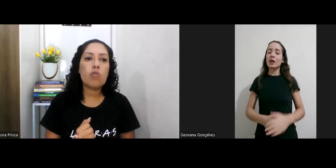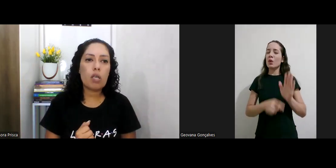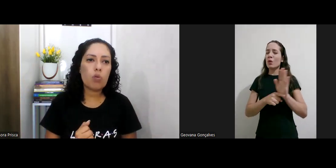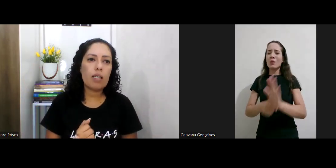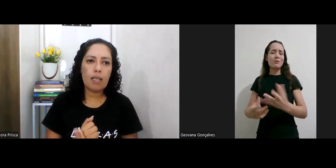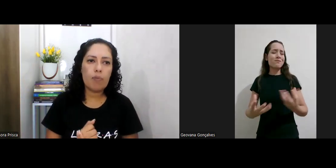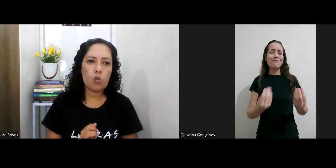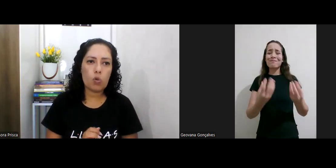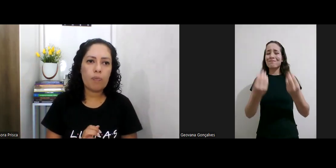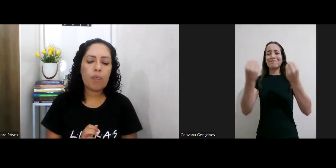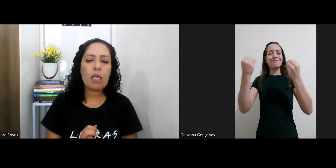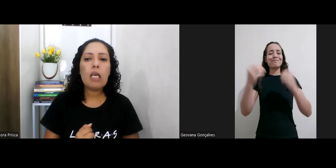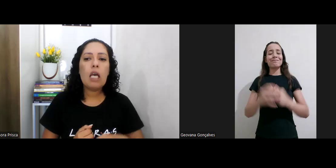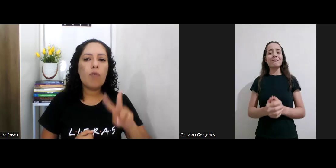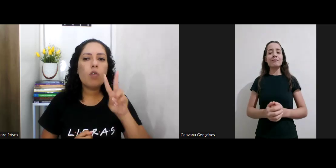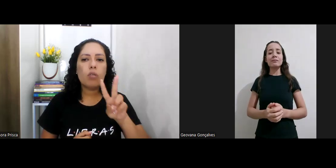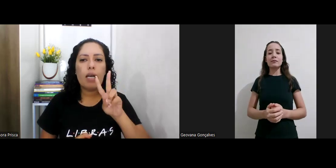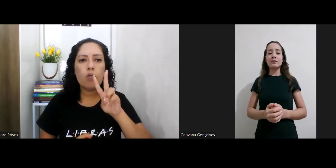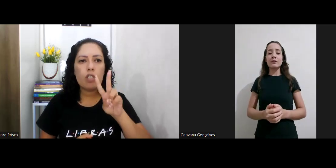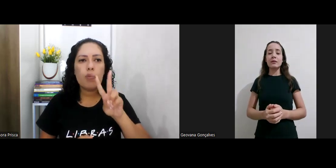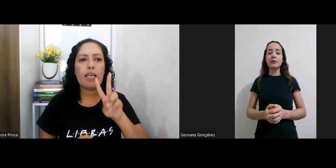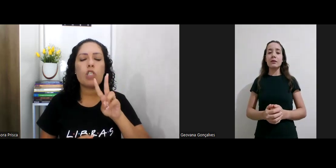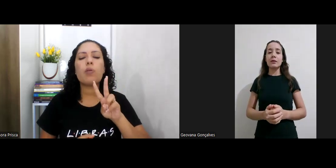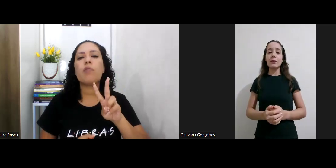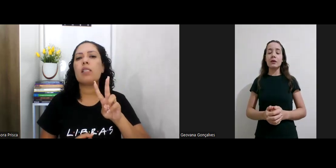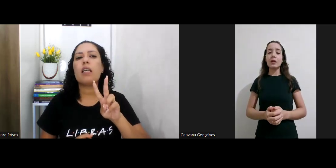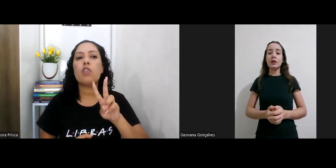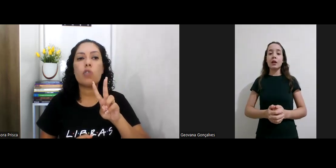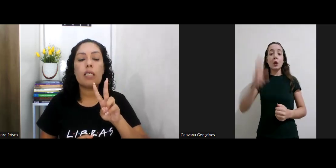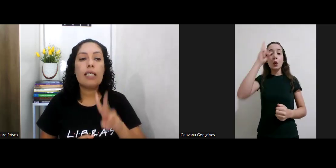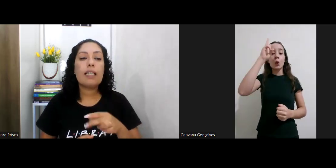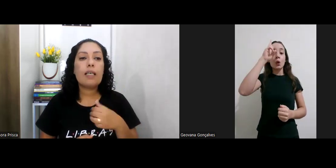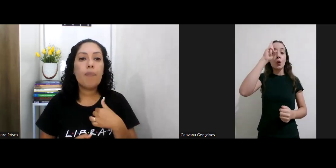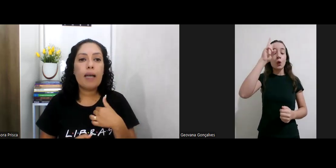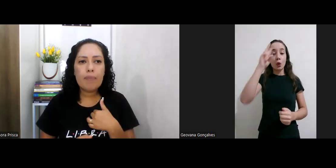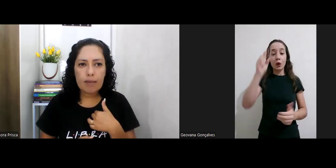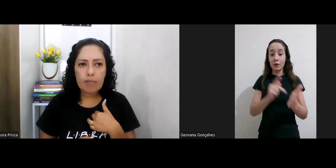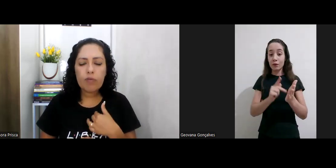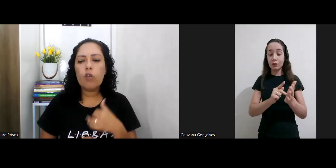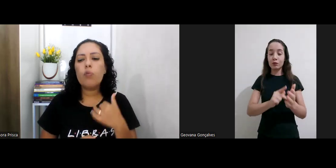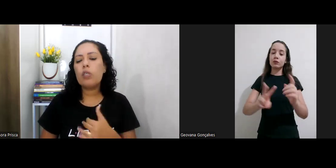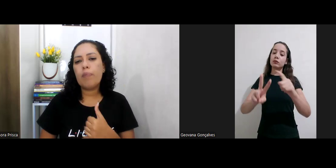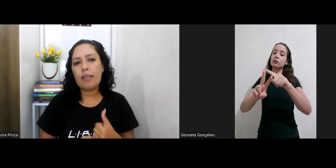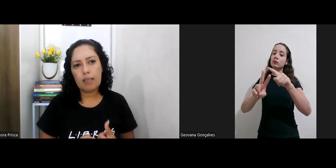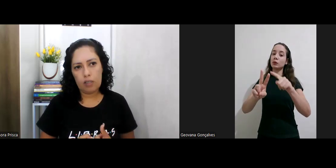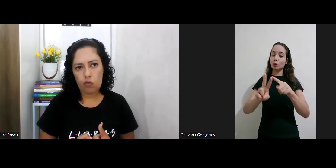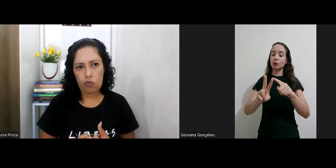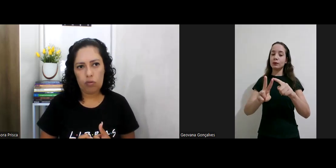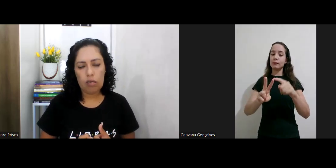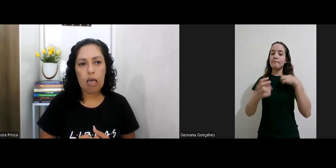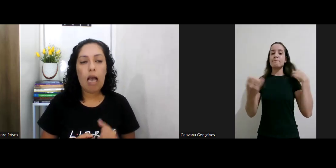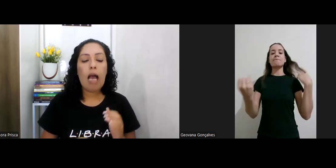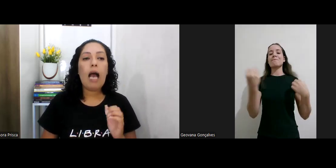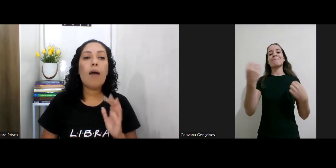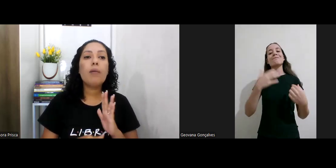seu atendimento com aquela pessoa. Eu vou contar duas experiências para vocês que, para mim, foram muito